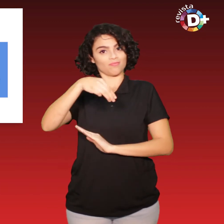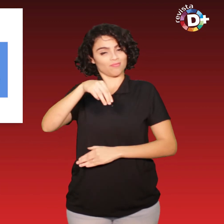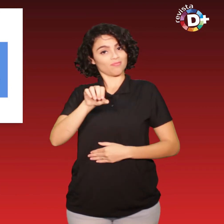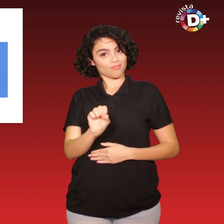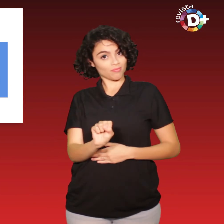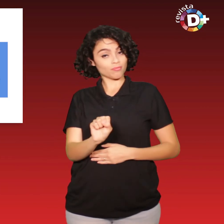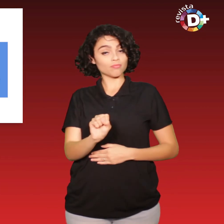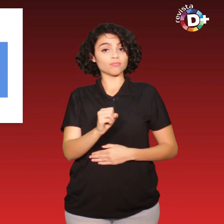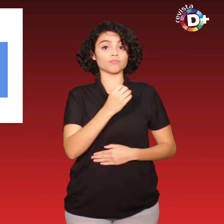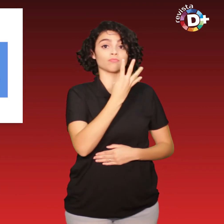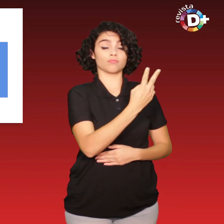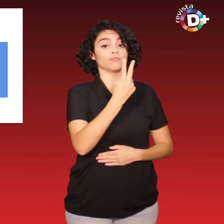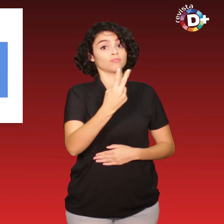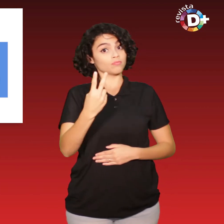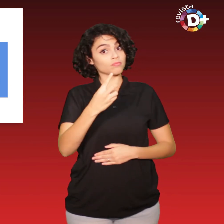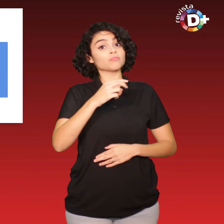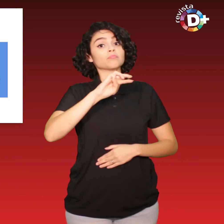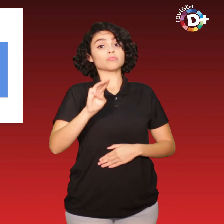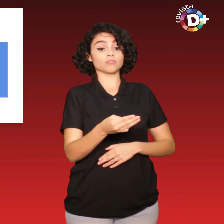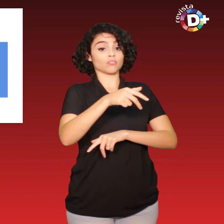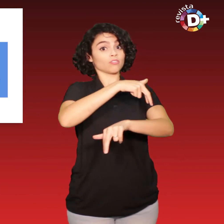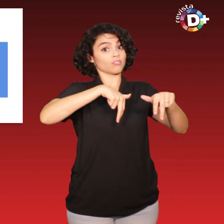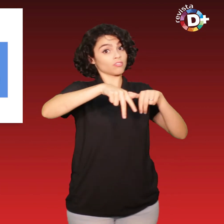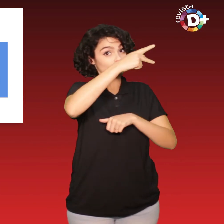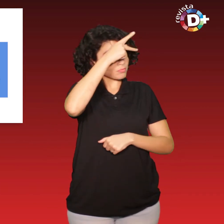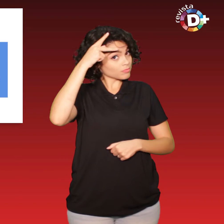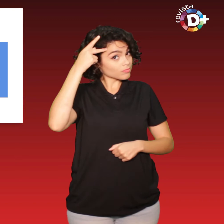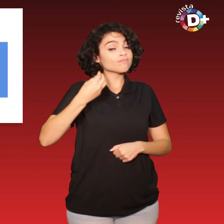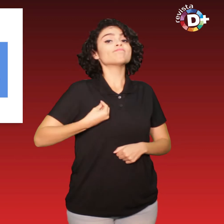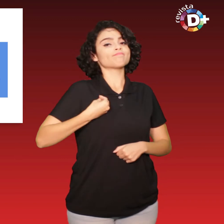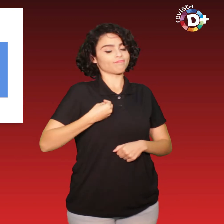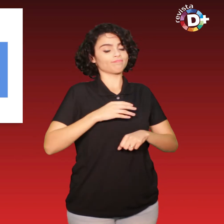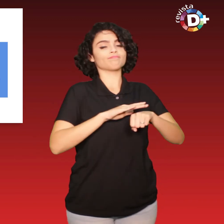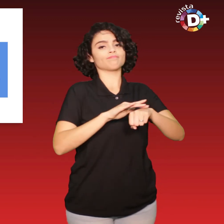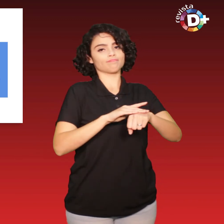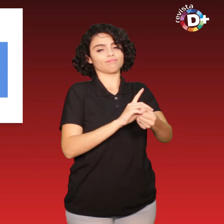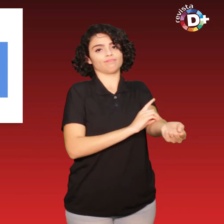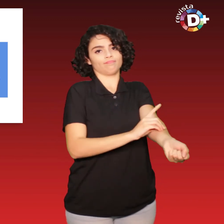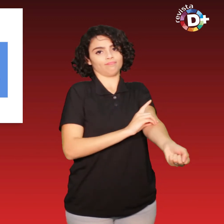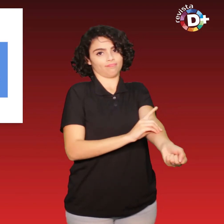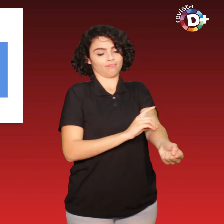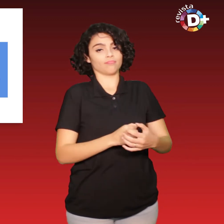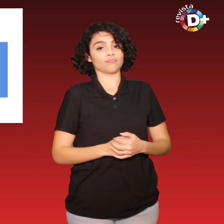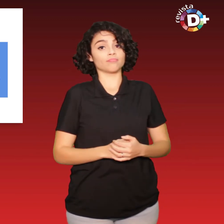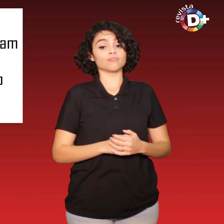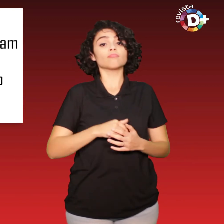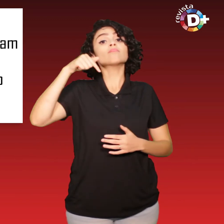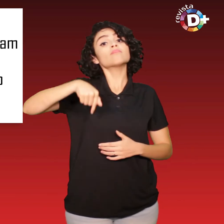Saúde, 422 milhões de pessoas estavam com a patologia. Quando se trata do